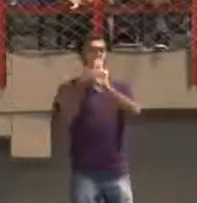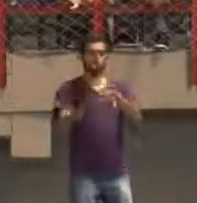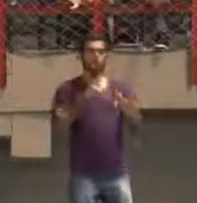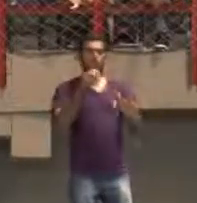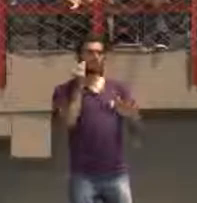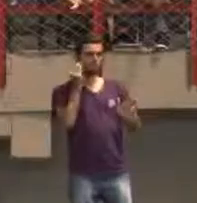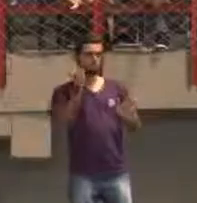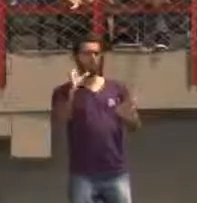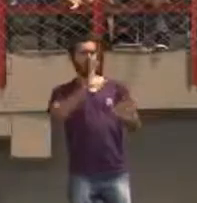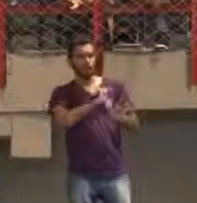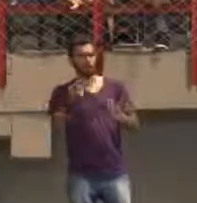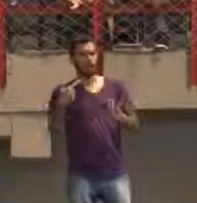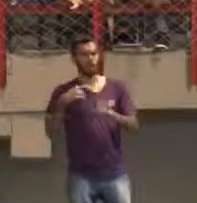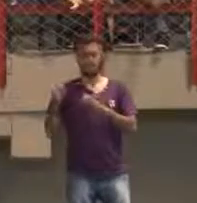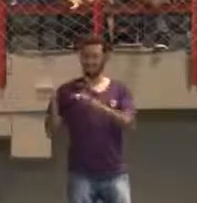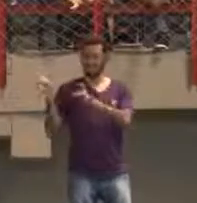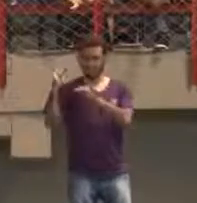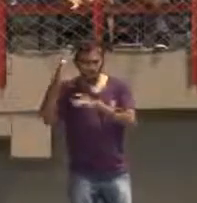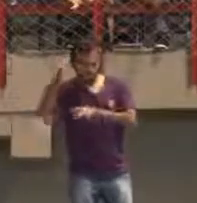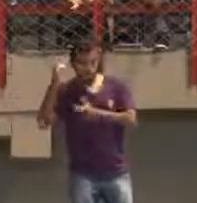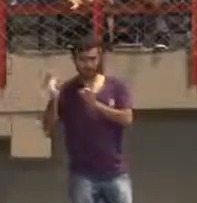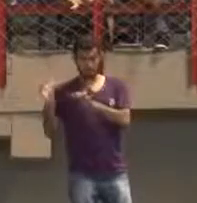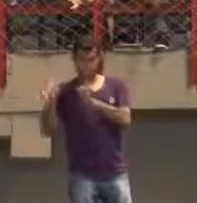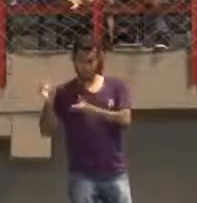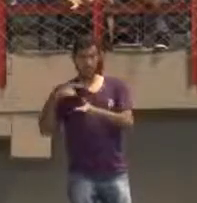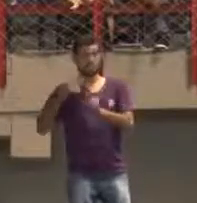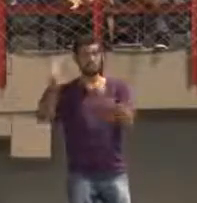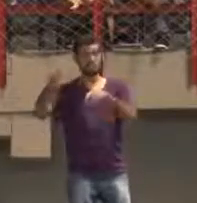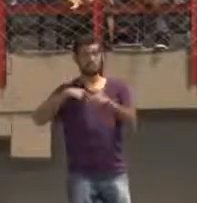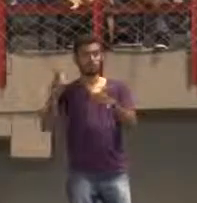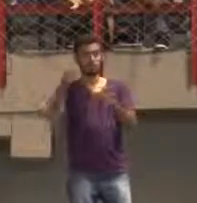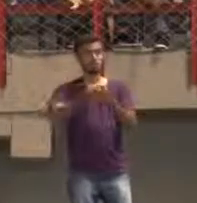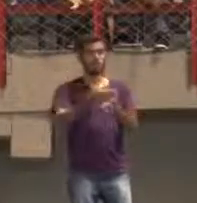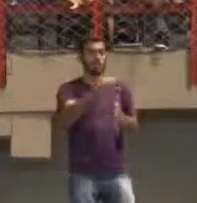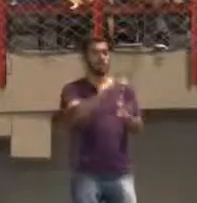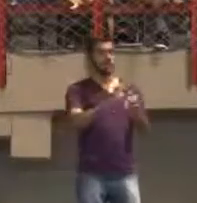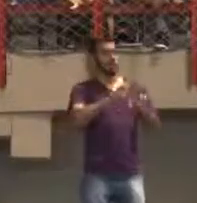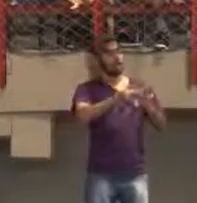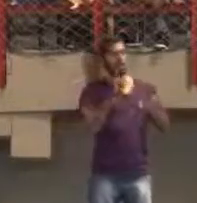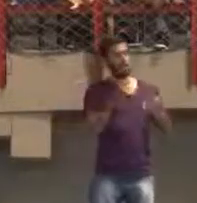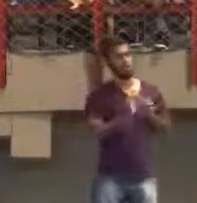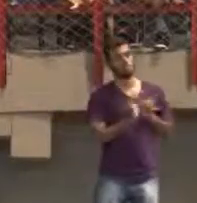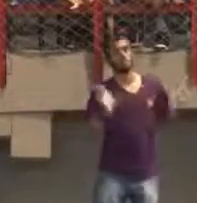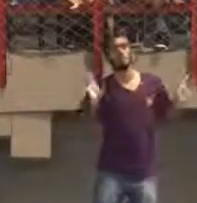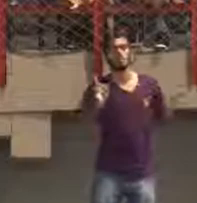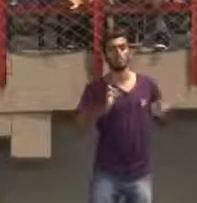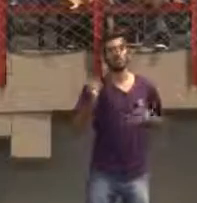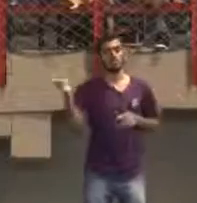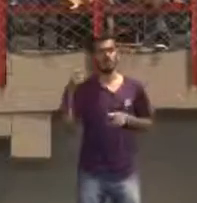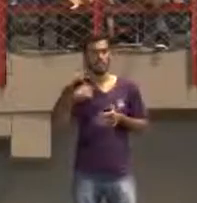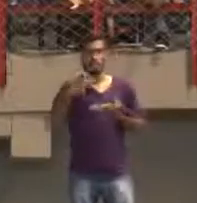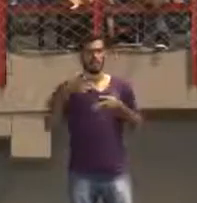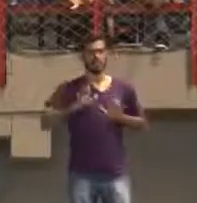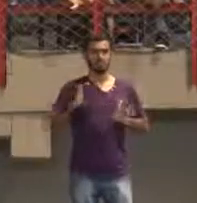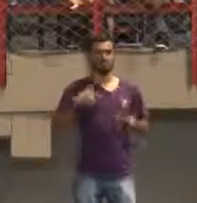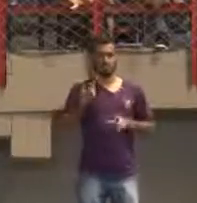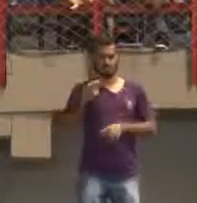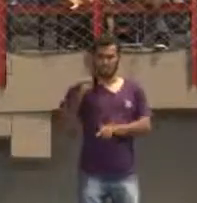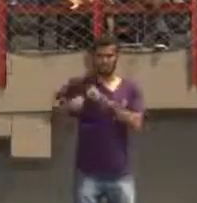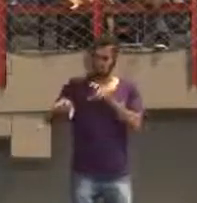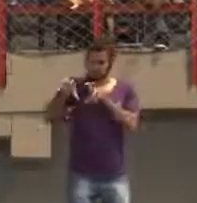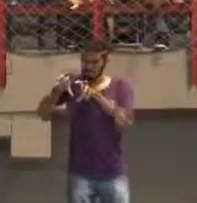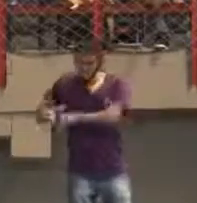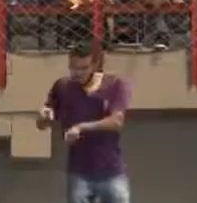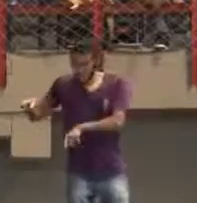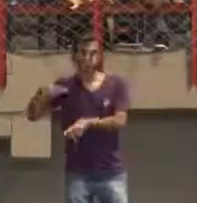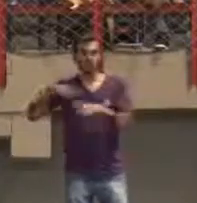poder salvar o cara e no final para não ser estuprada ela vai enfrenta o assassino não é